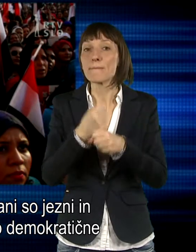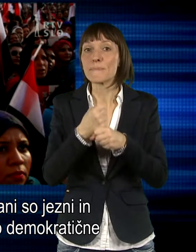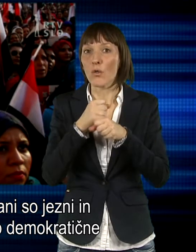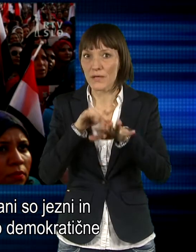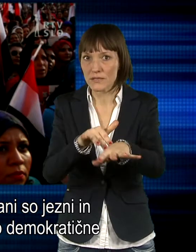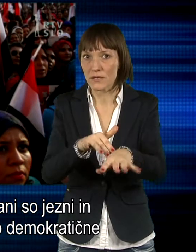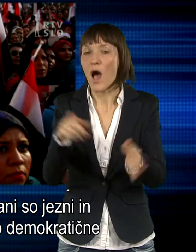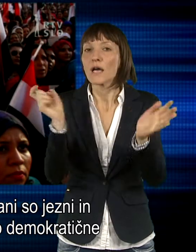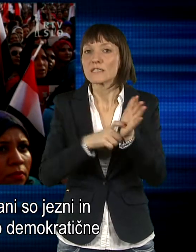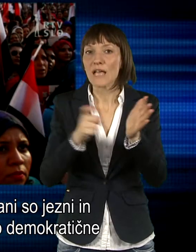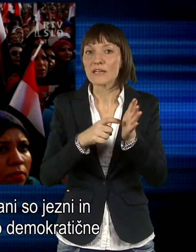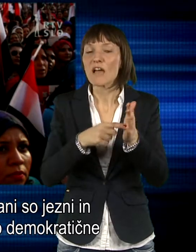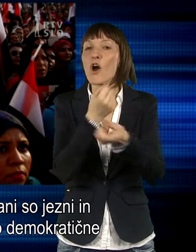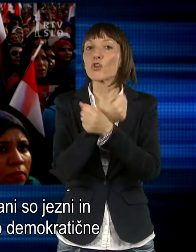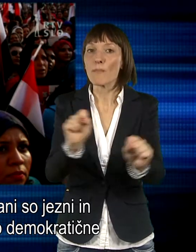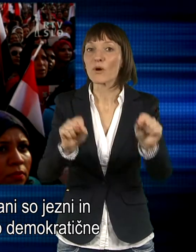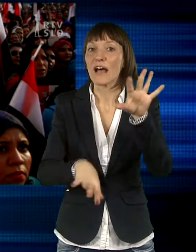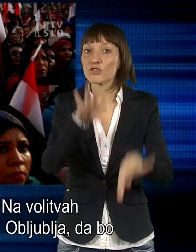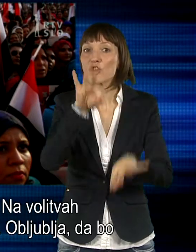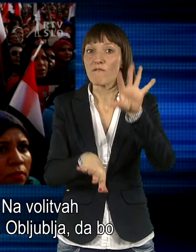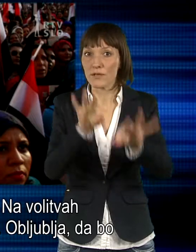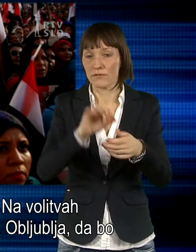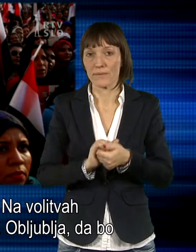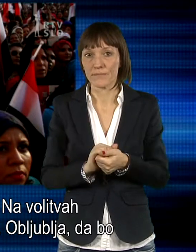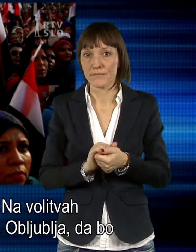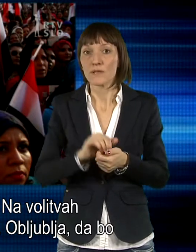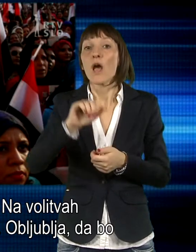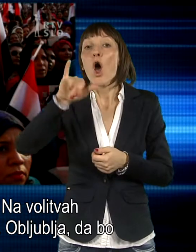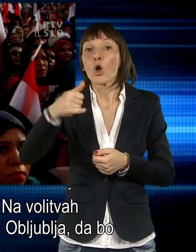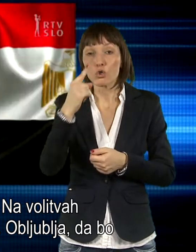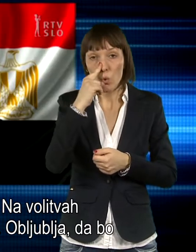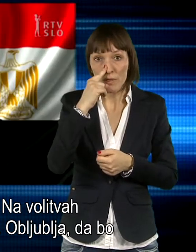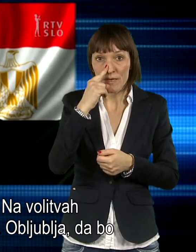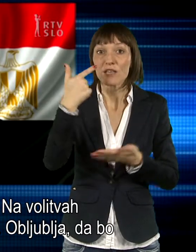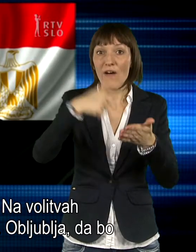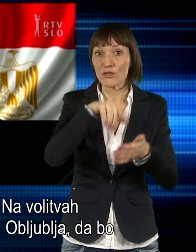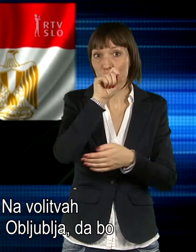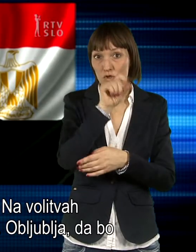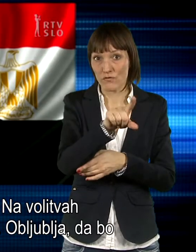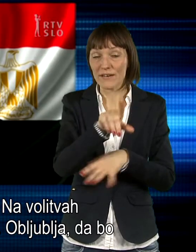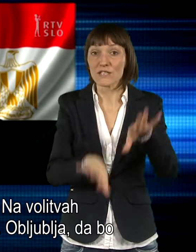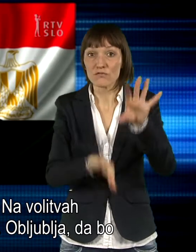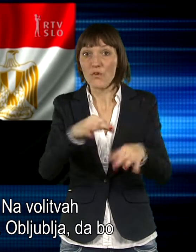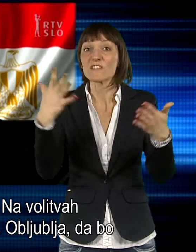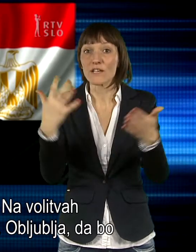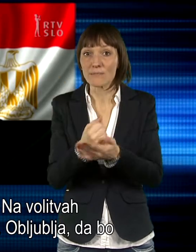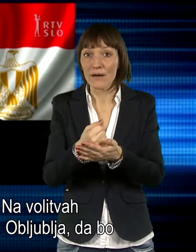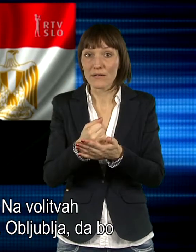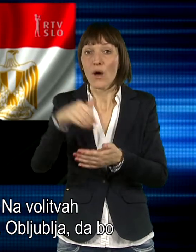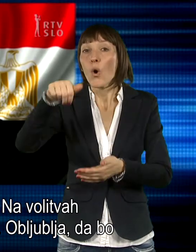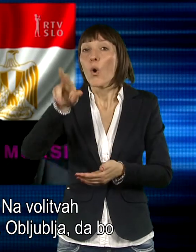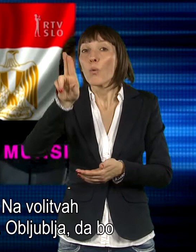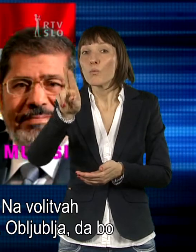in protestirajo. Zahtevajo demokratične volitve. Junij 2012. Na volitvah